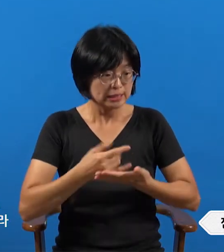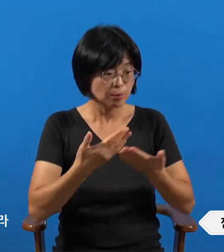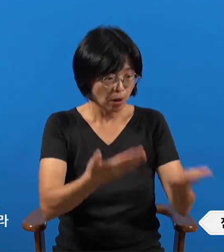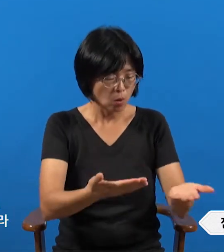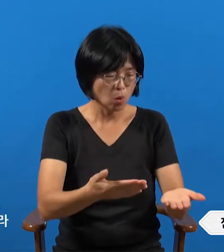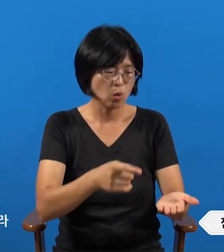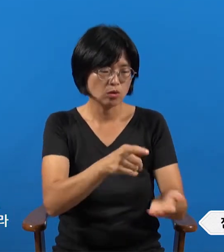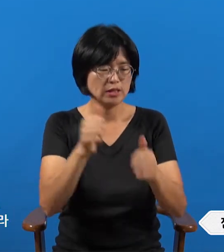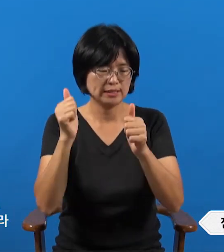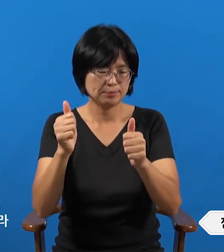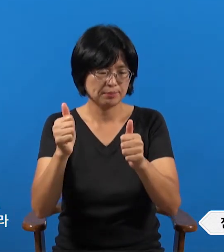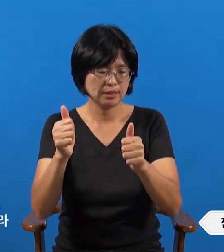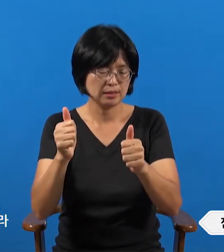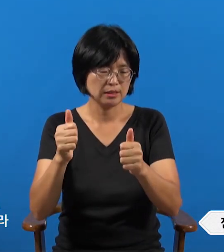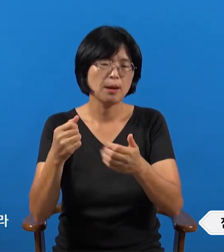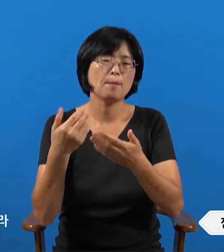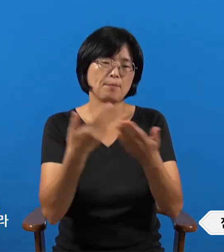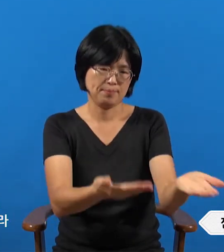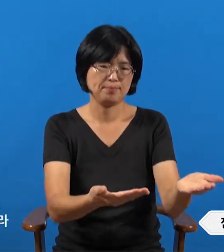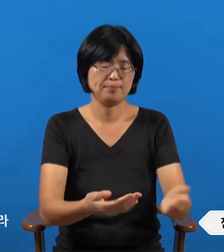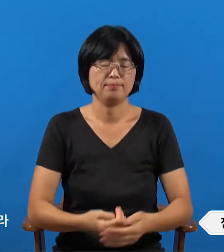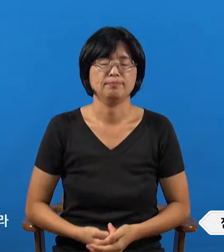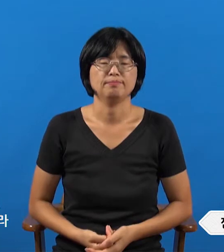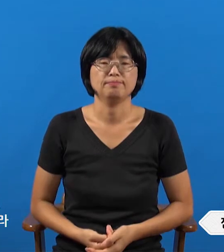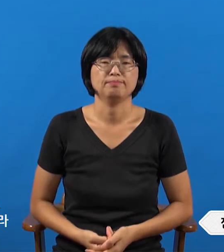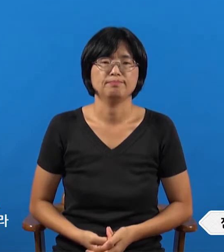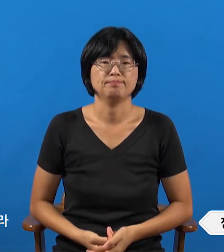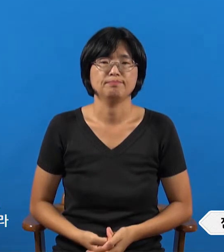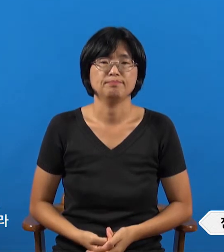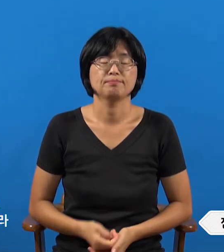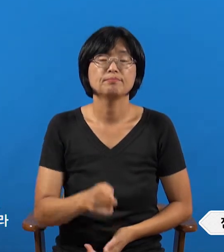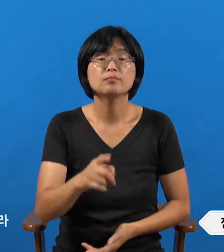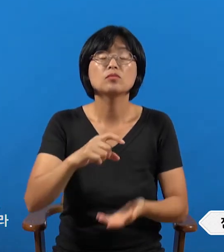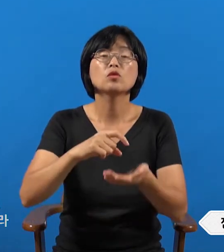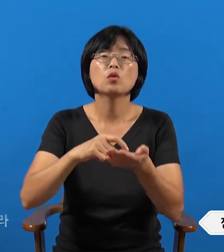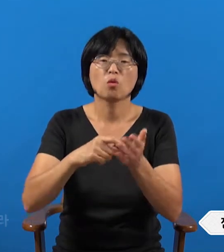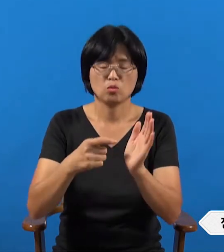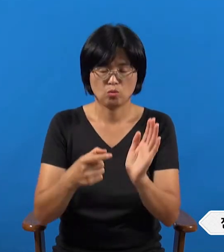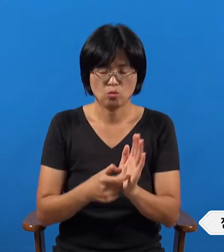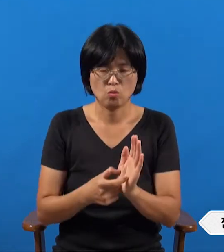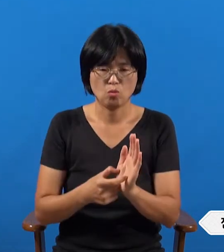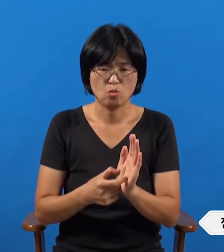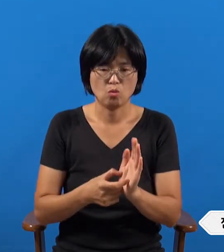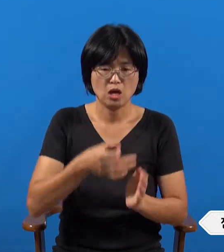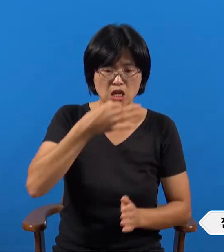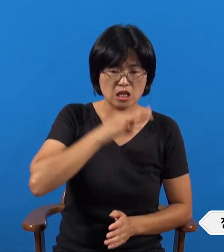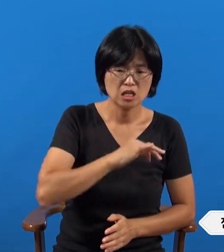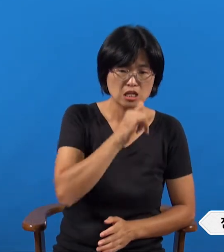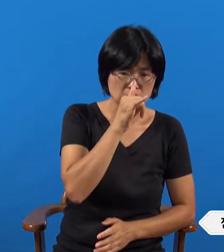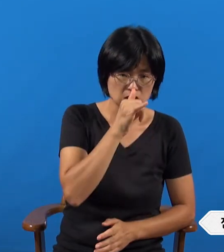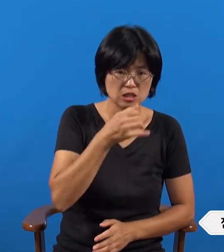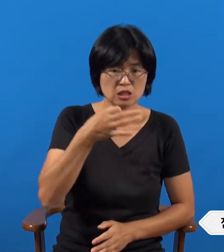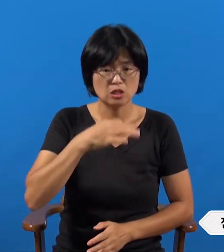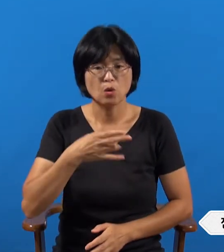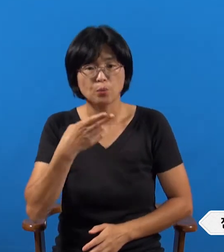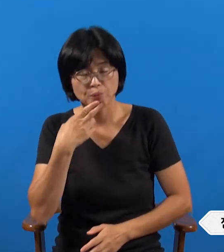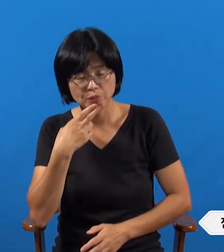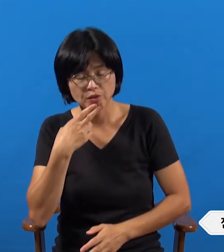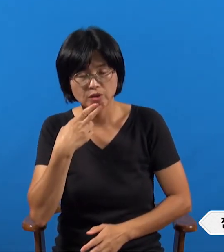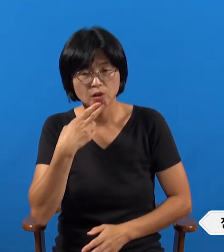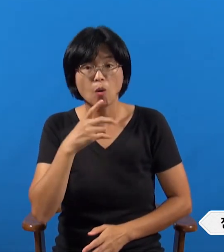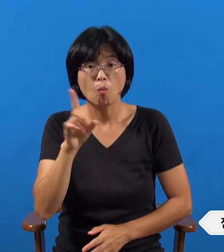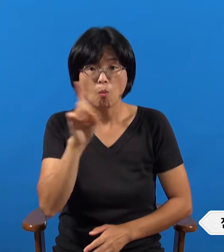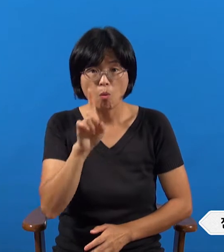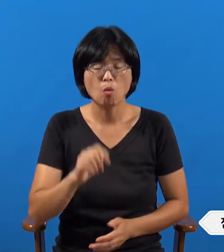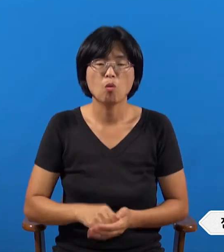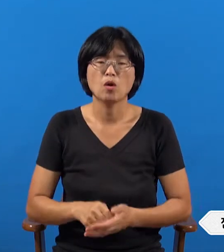받으리라. 성경은 하나님께서 말씀하십니다. 우리가 무슨 말을 하든지 그 말이 무익하든지 무익하지